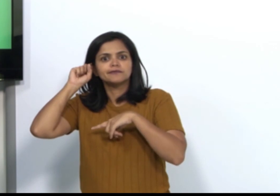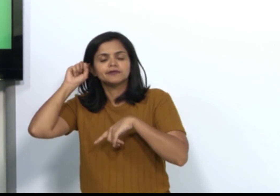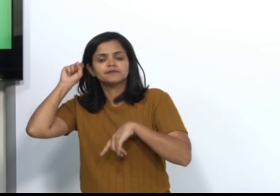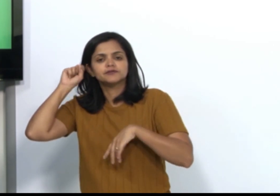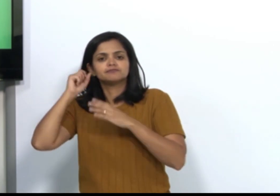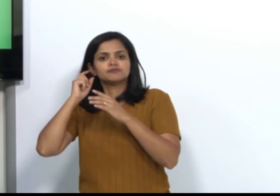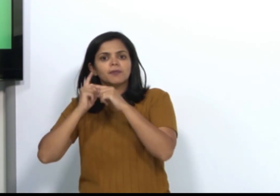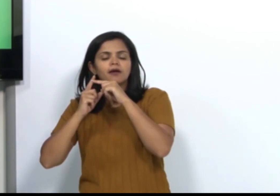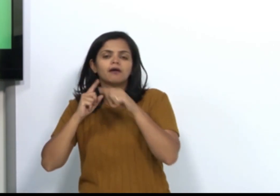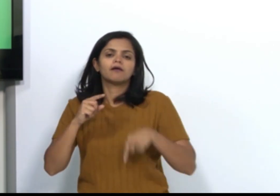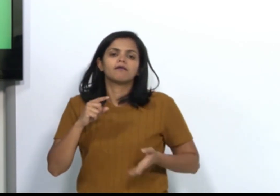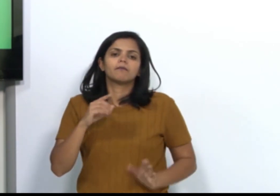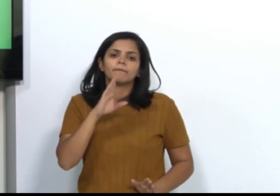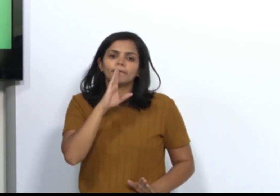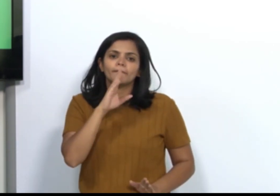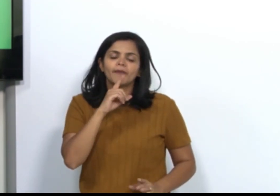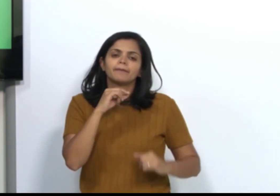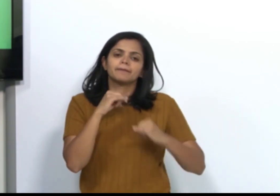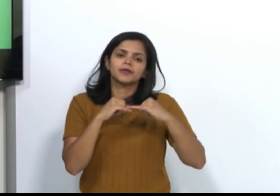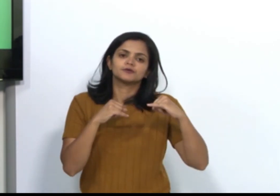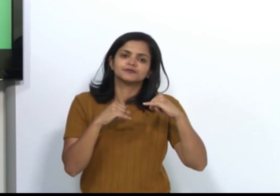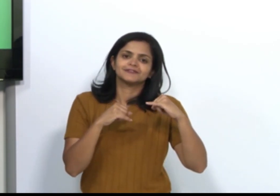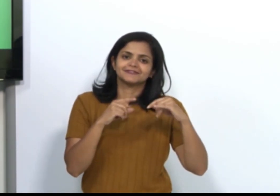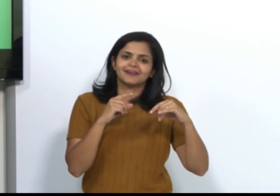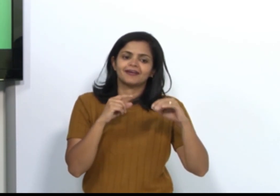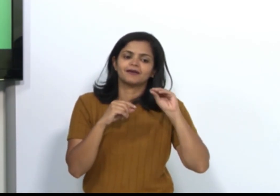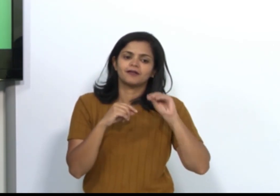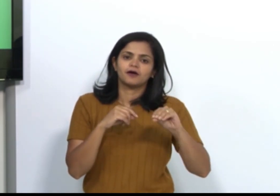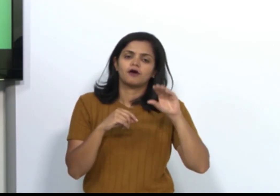O sinal de ouvinte há uma marcação, uma repetição.